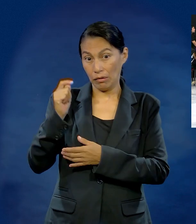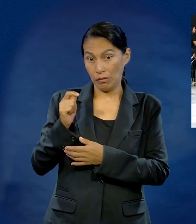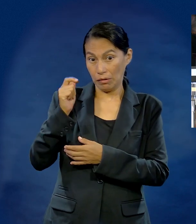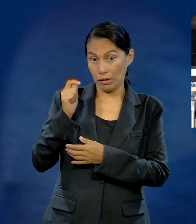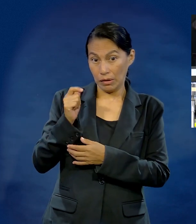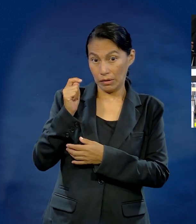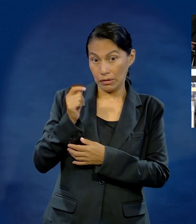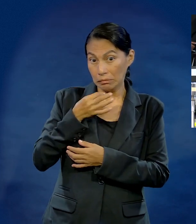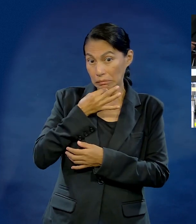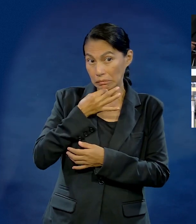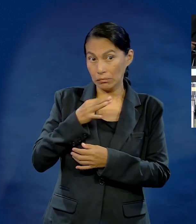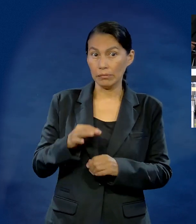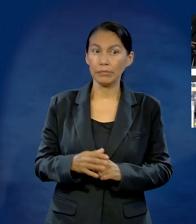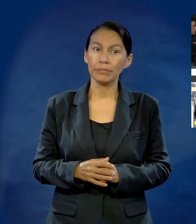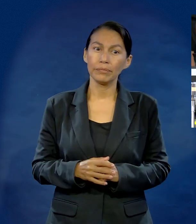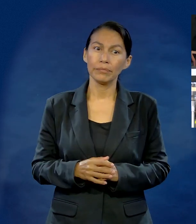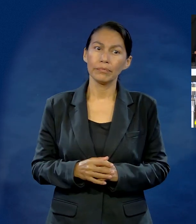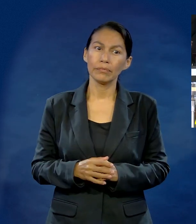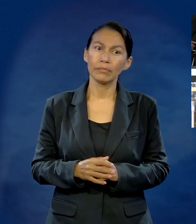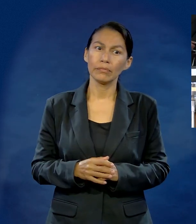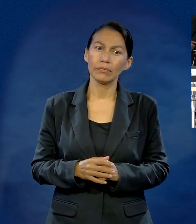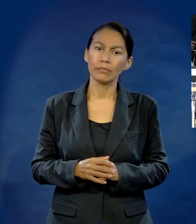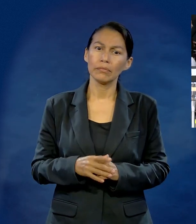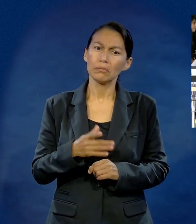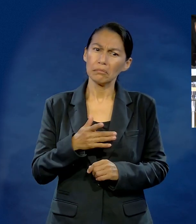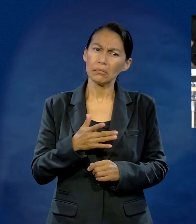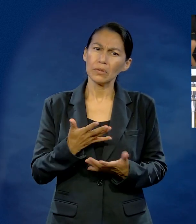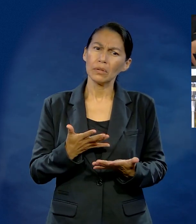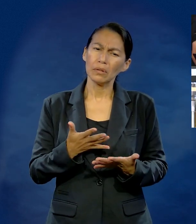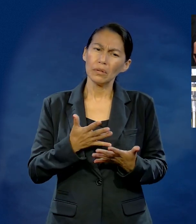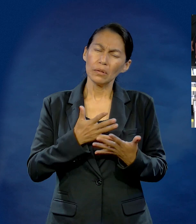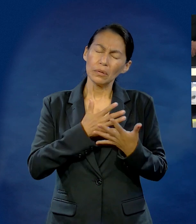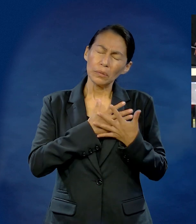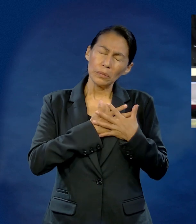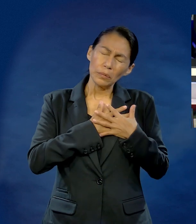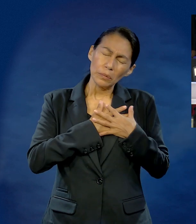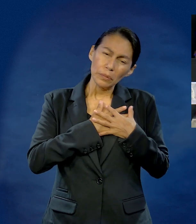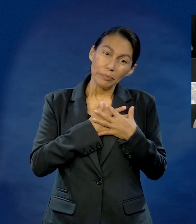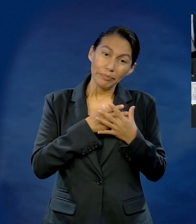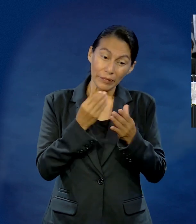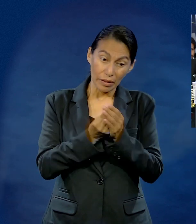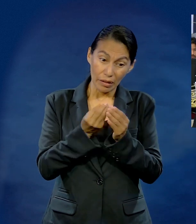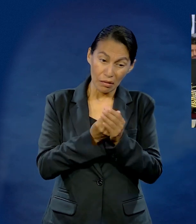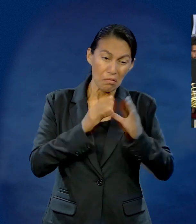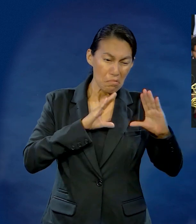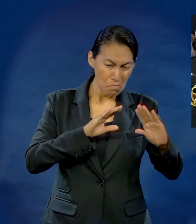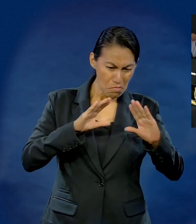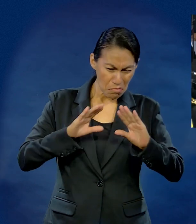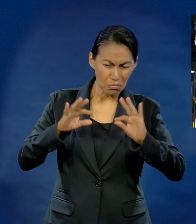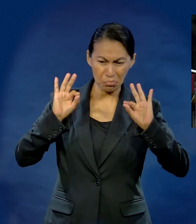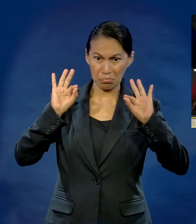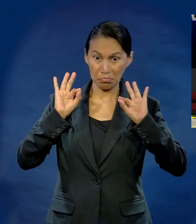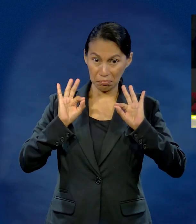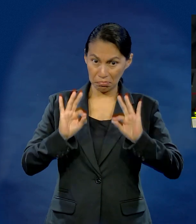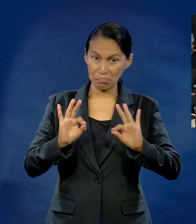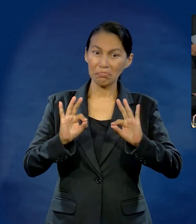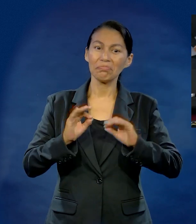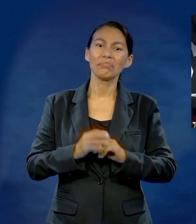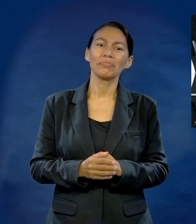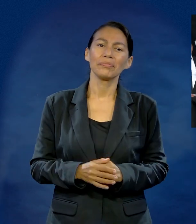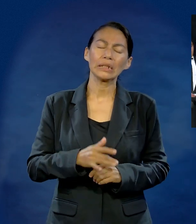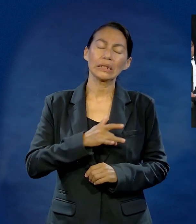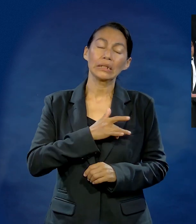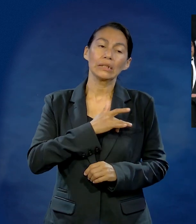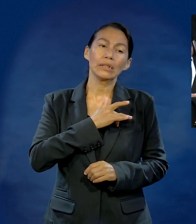jubilarse. Y yo me imagino que había una pasión especial en ellas porque realmente llegaban al corazón. En